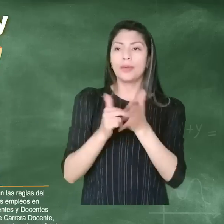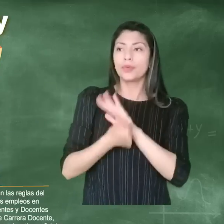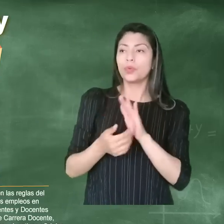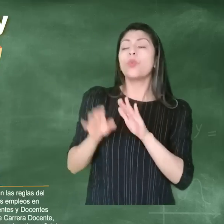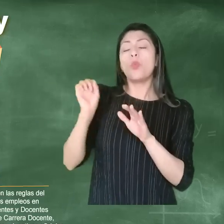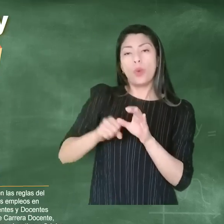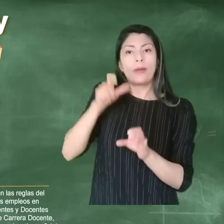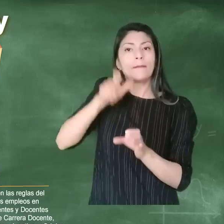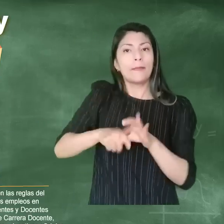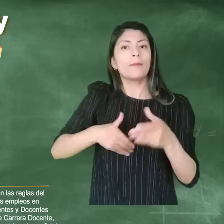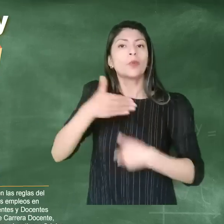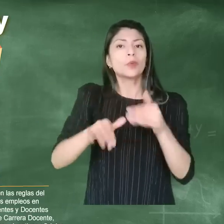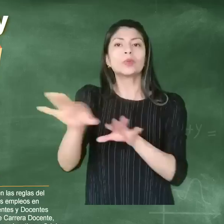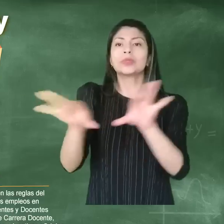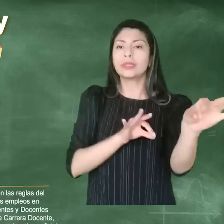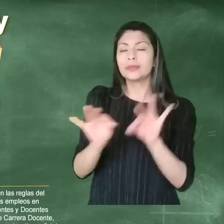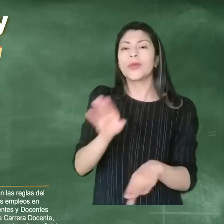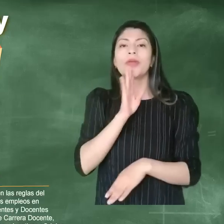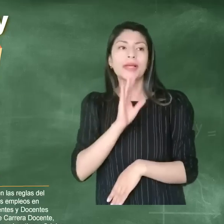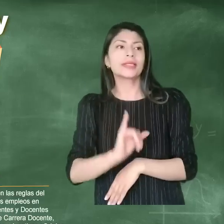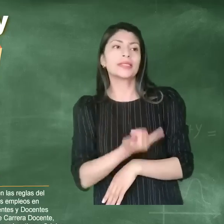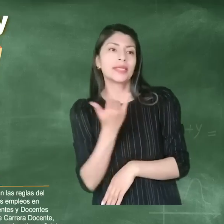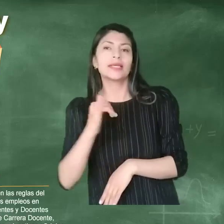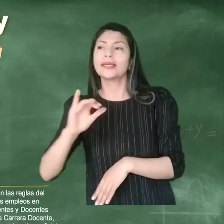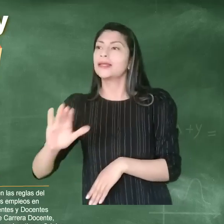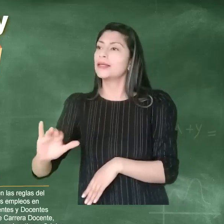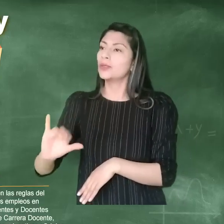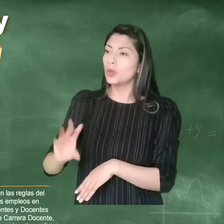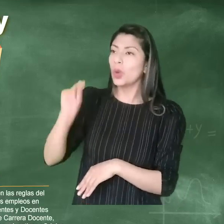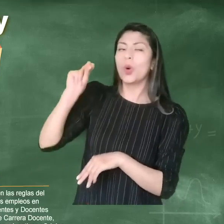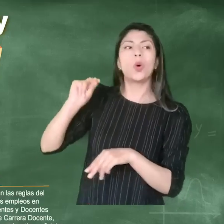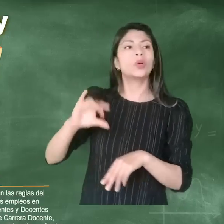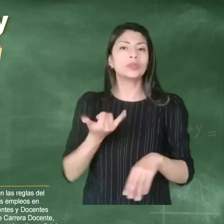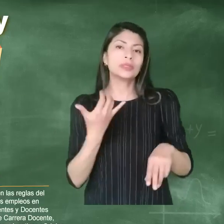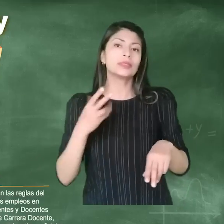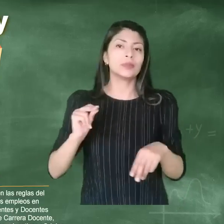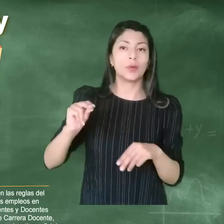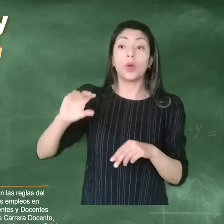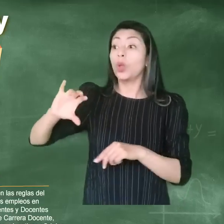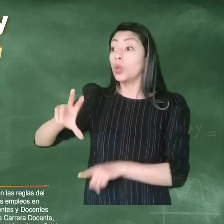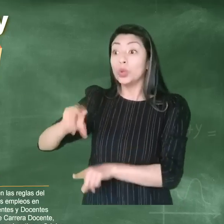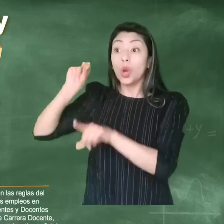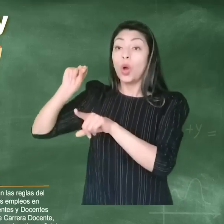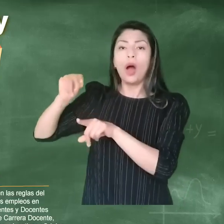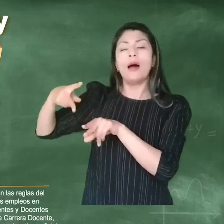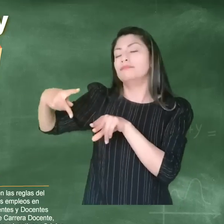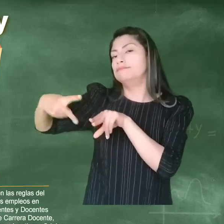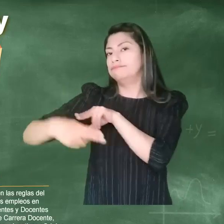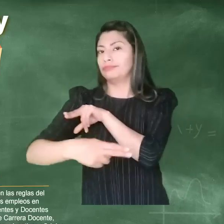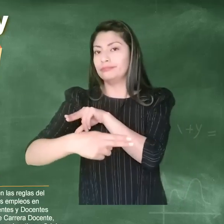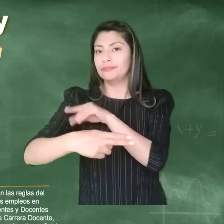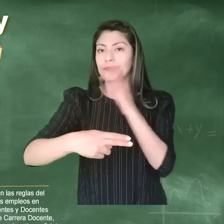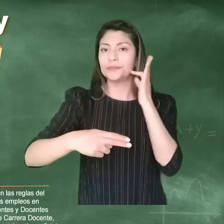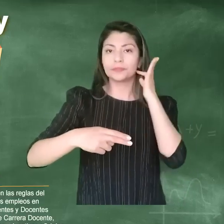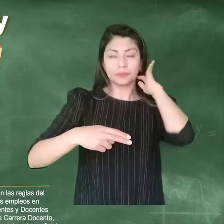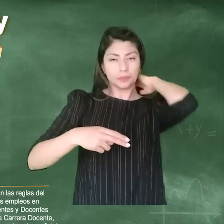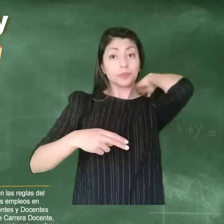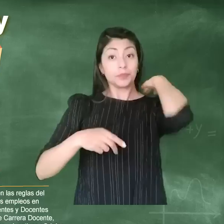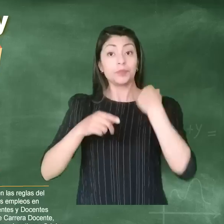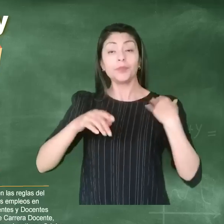requisitos serán admitidos al proceso de selección y quienes no, serán inadmitidos y no podrán continuar en el